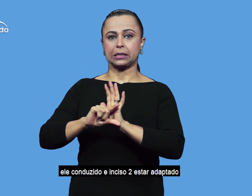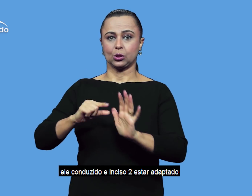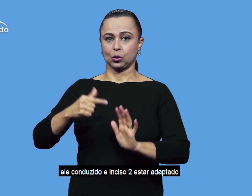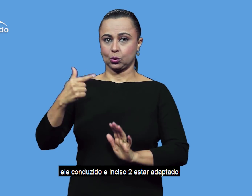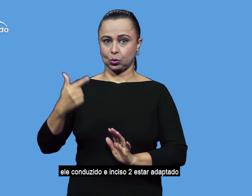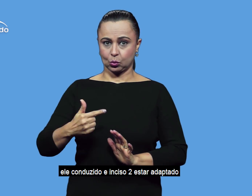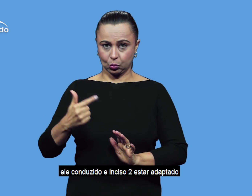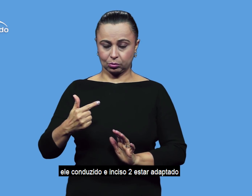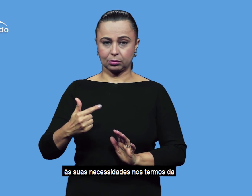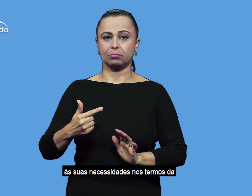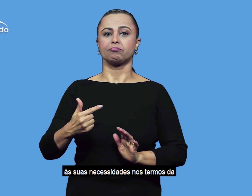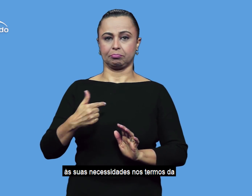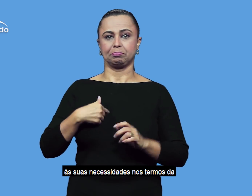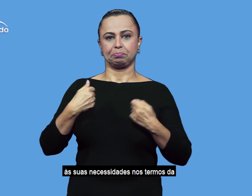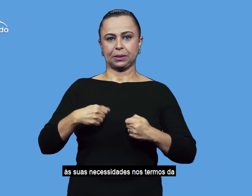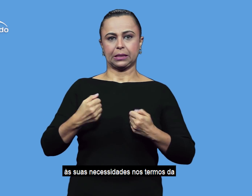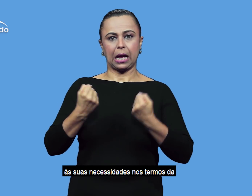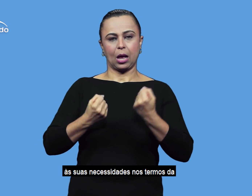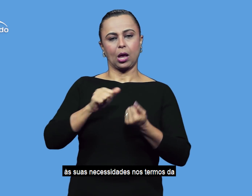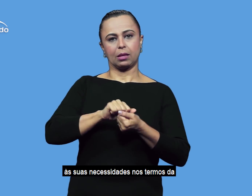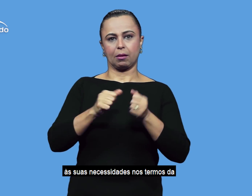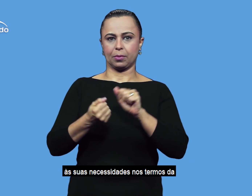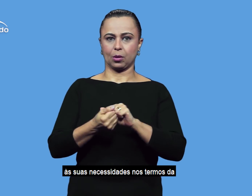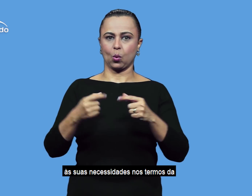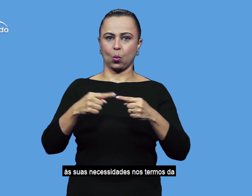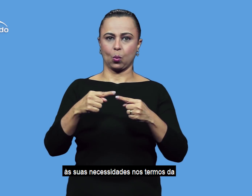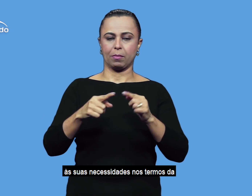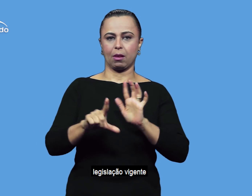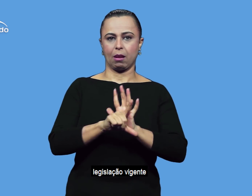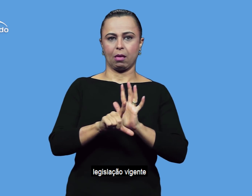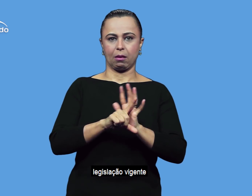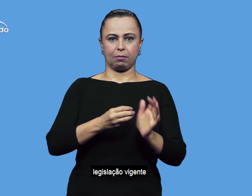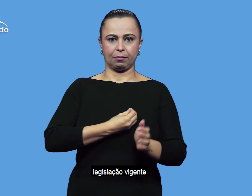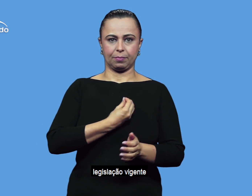adaptado às suas necessidades nos termos da legislação vigente